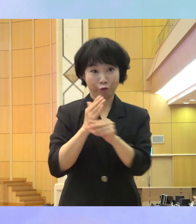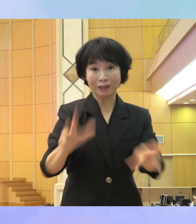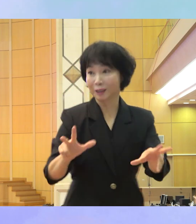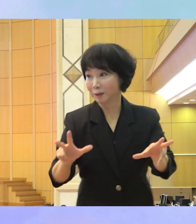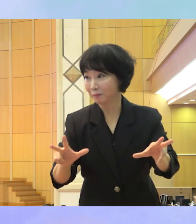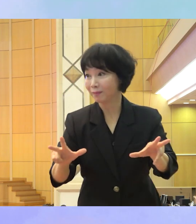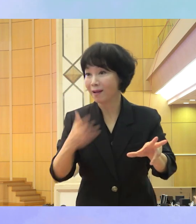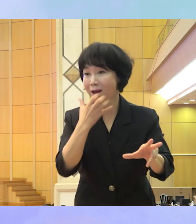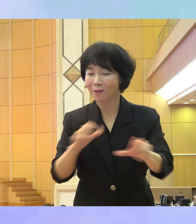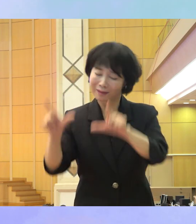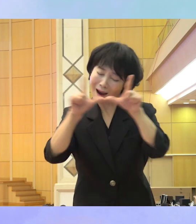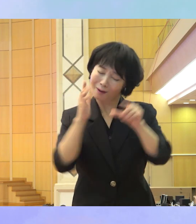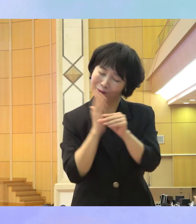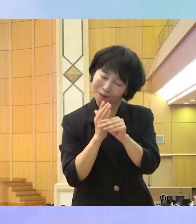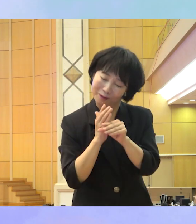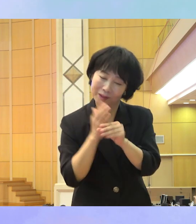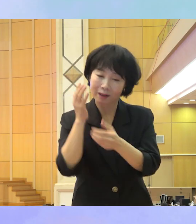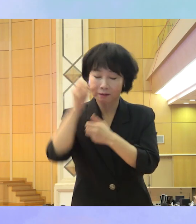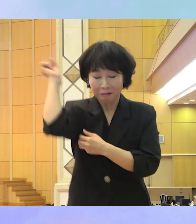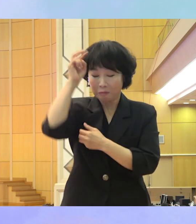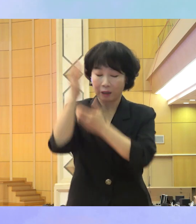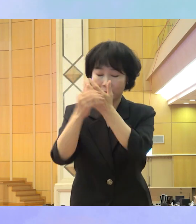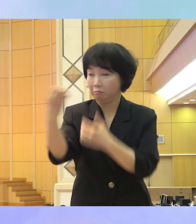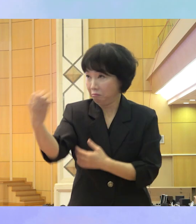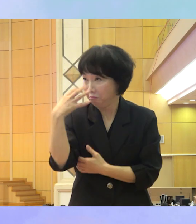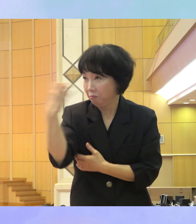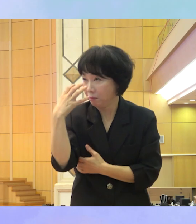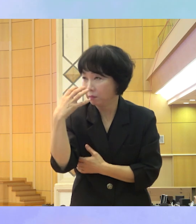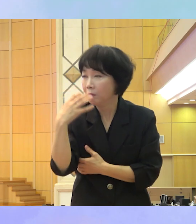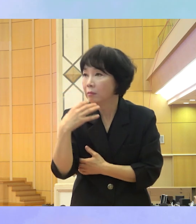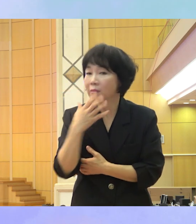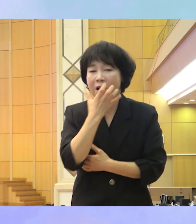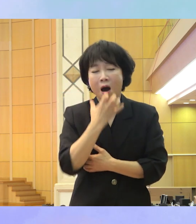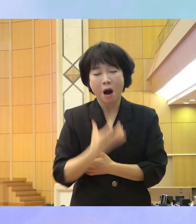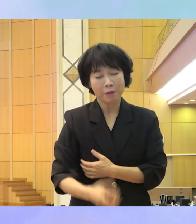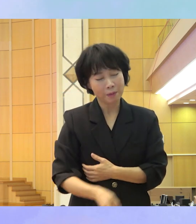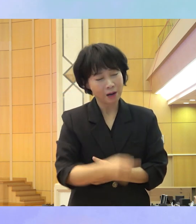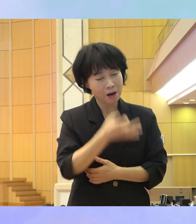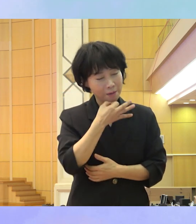사는데 하나님께서 말씀하기를 아브라함아